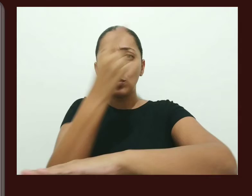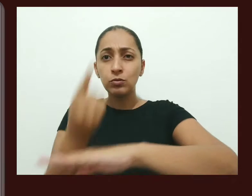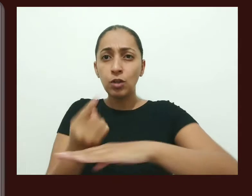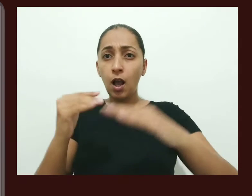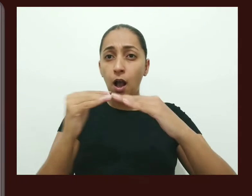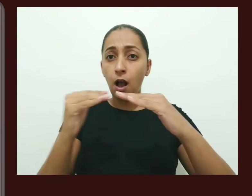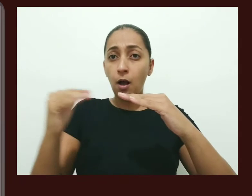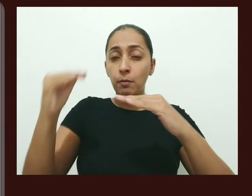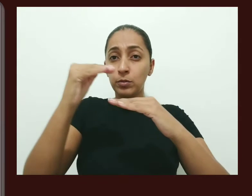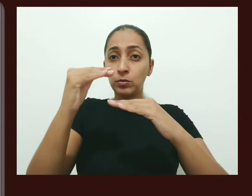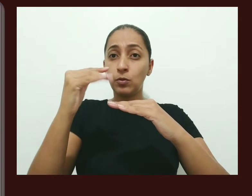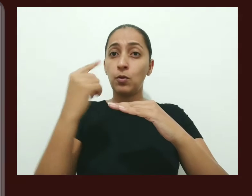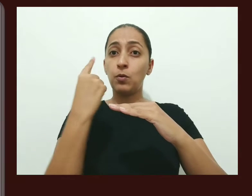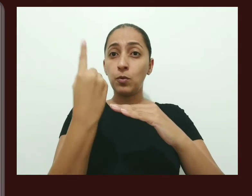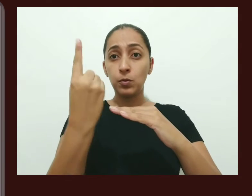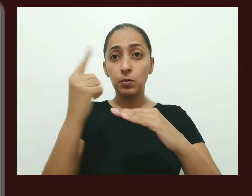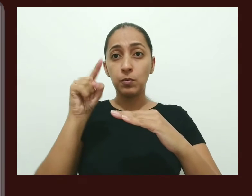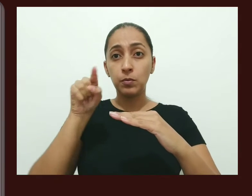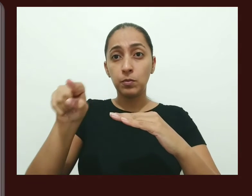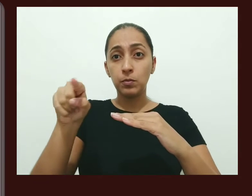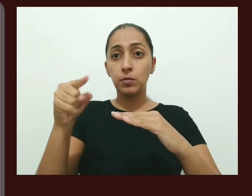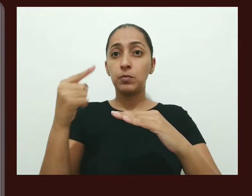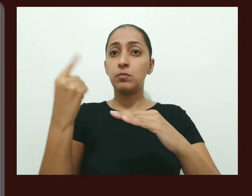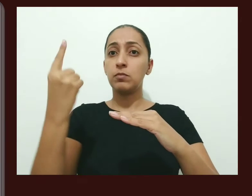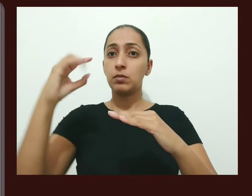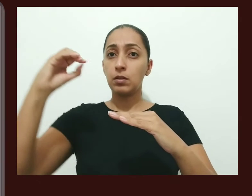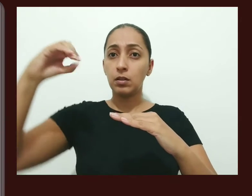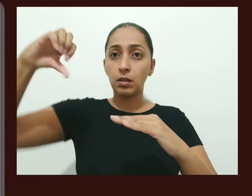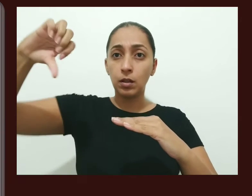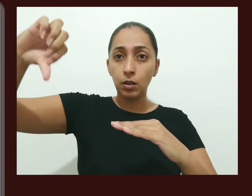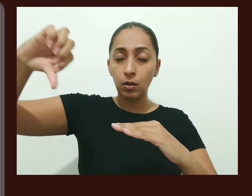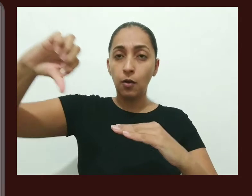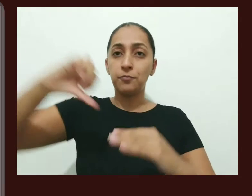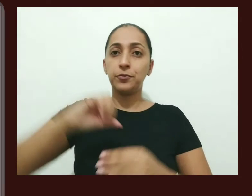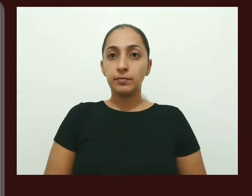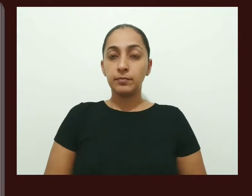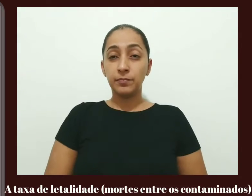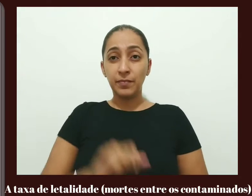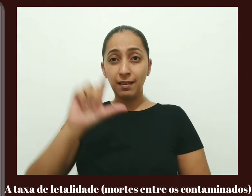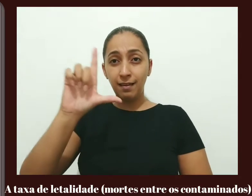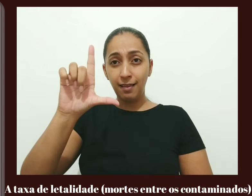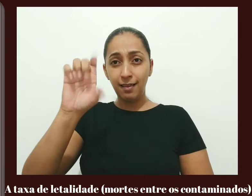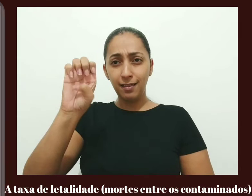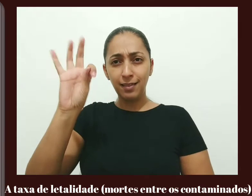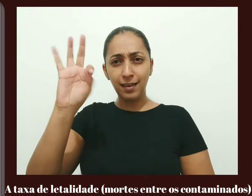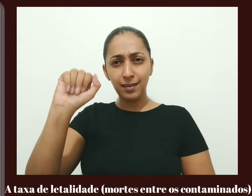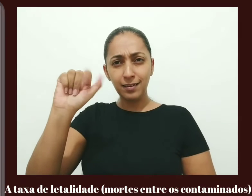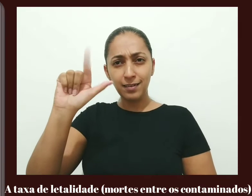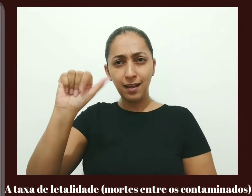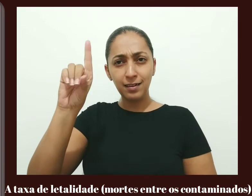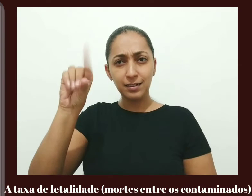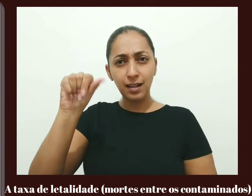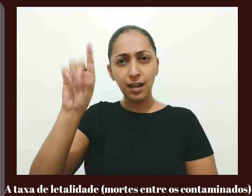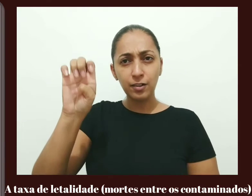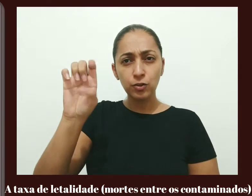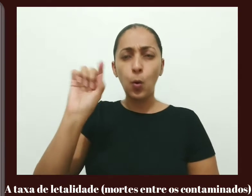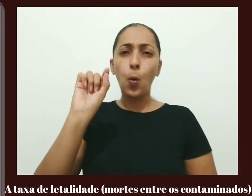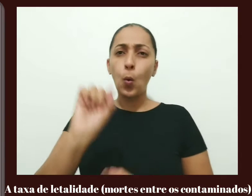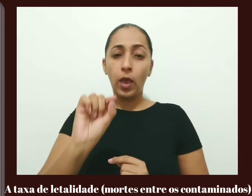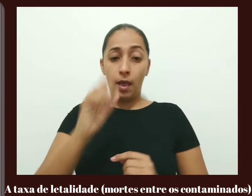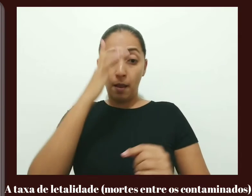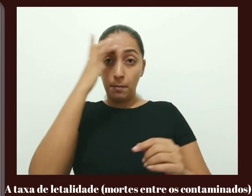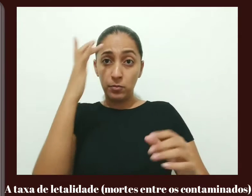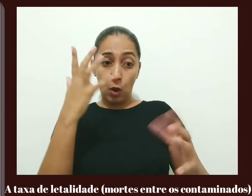Em 24 horas foram registradas 1.109 novas mortes. A taxa de